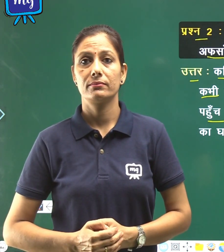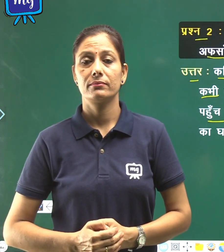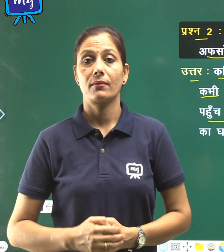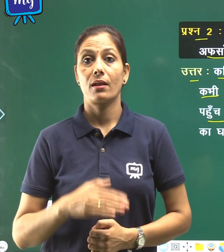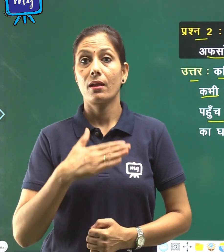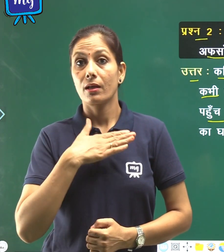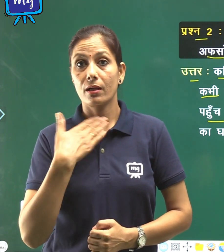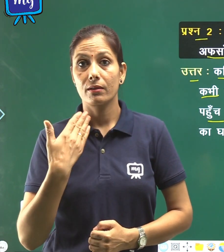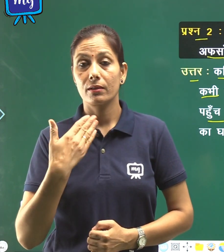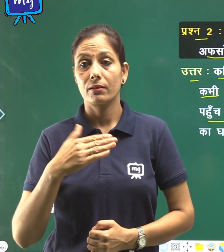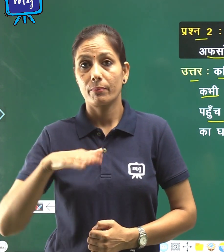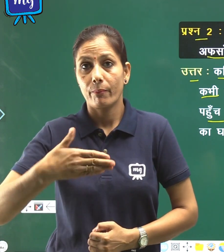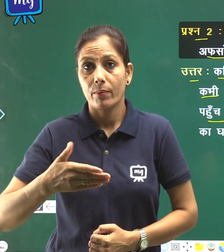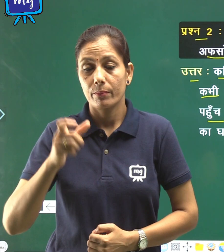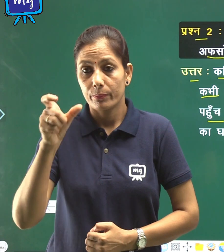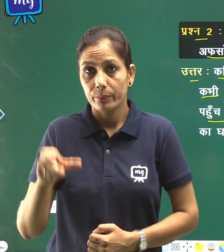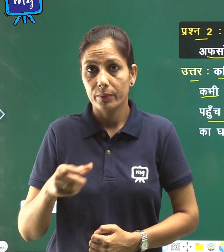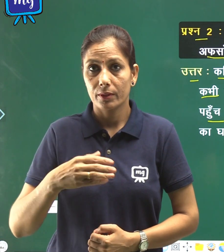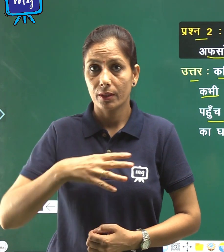यमराज का